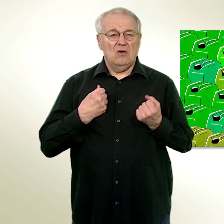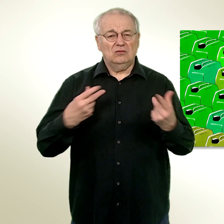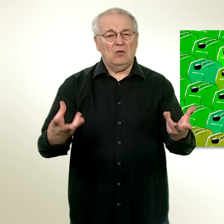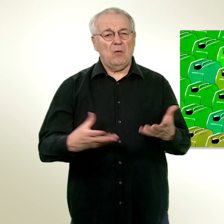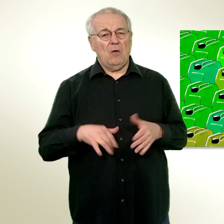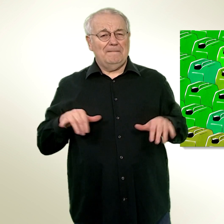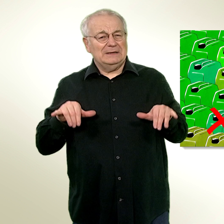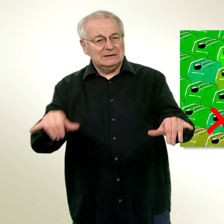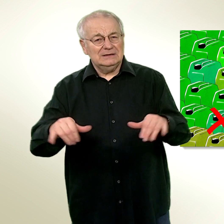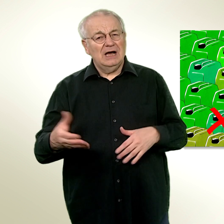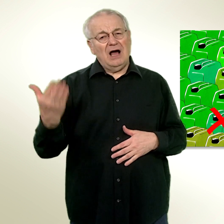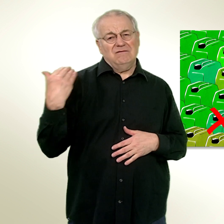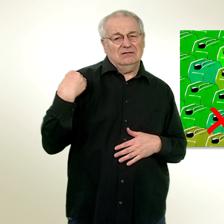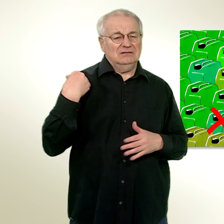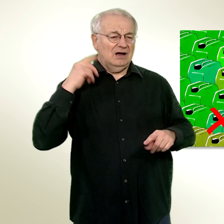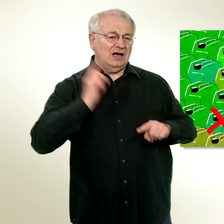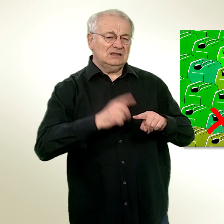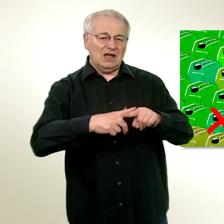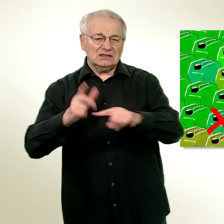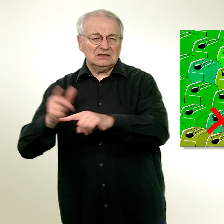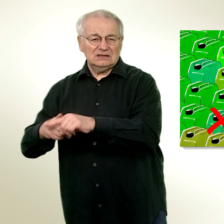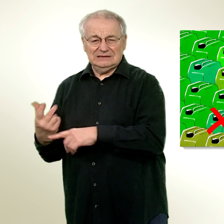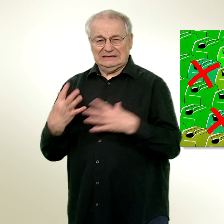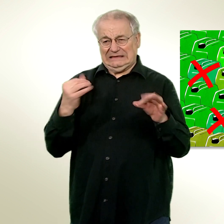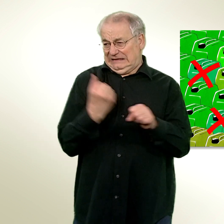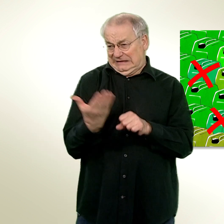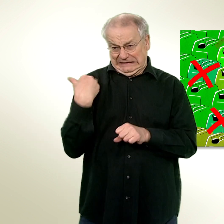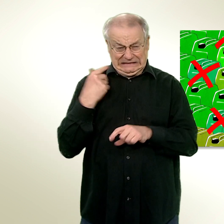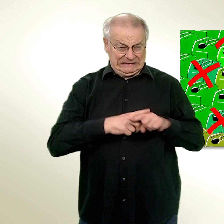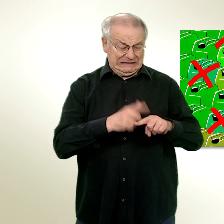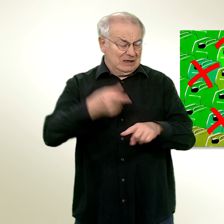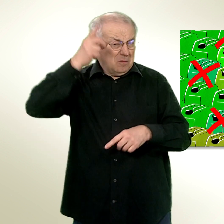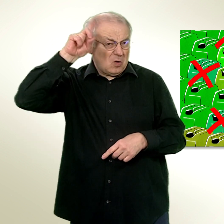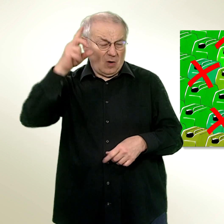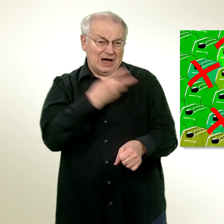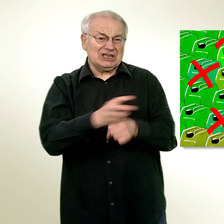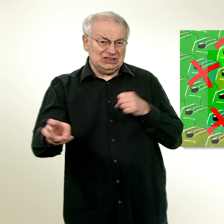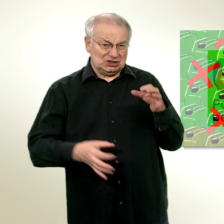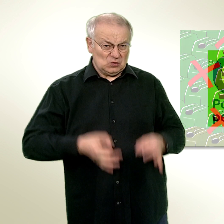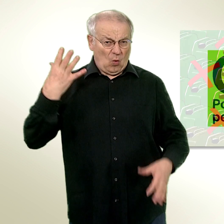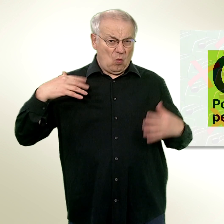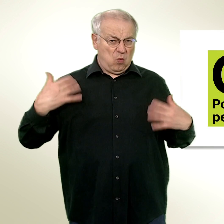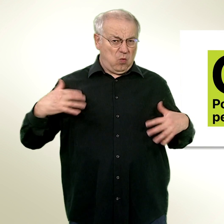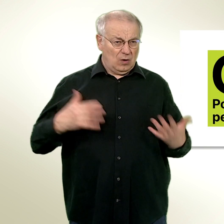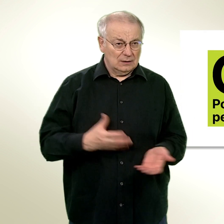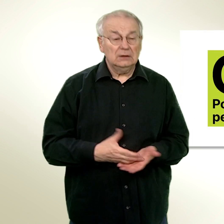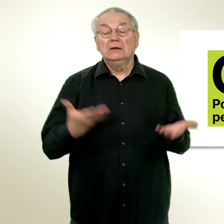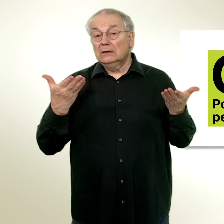pesticides ont ainsi dû être interdits d'utilisation ces 10 dernières années en raison d'un risque trop important. Aujourd'hui, près